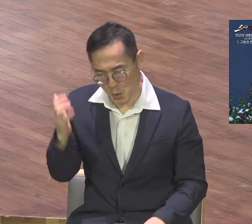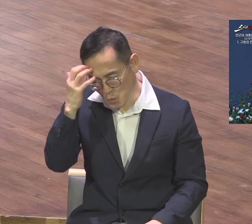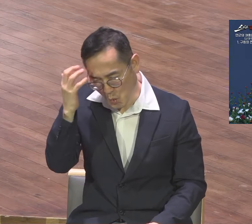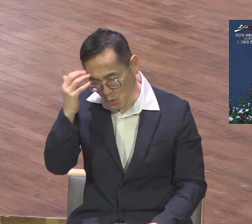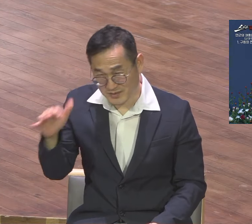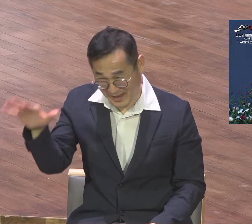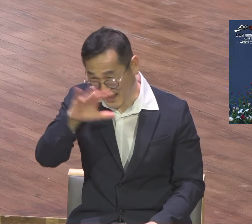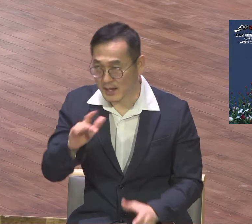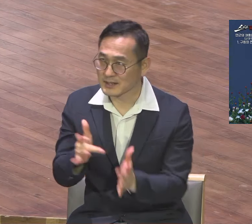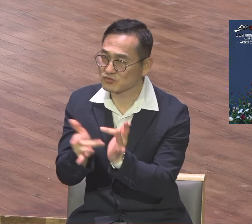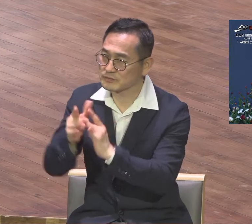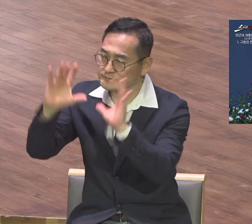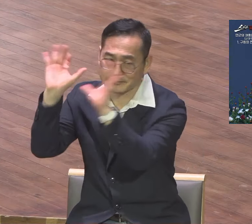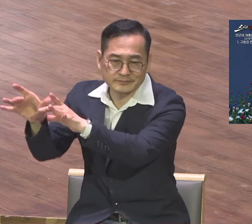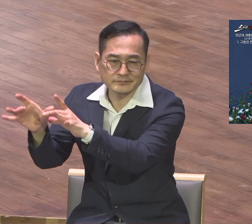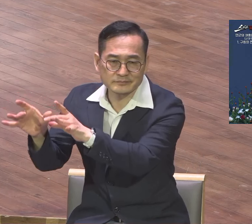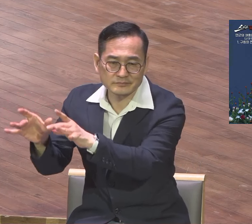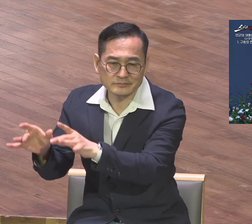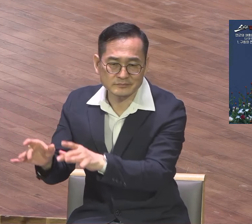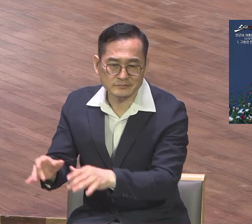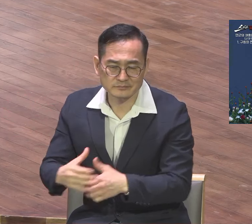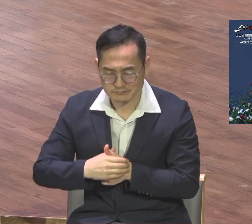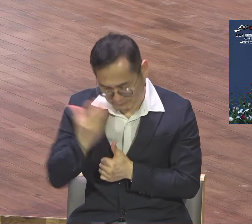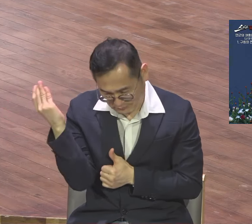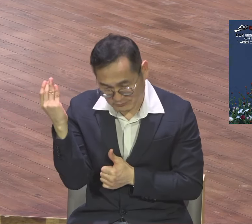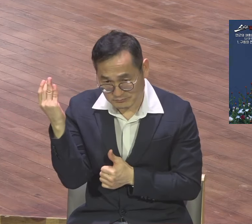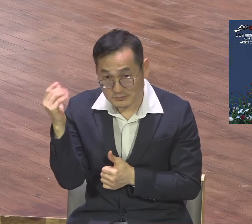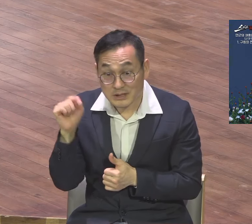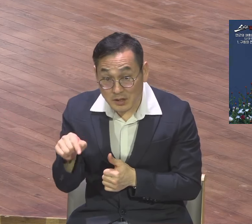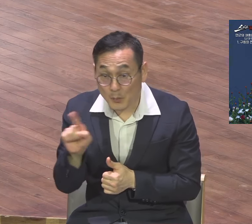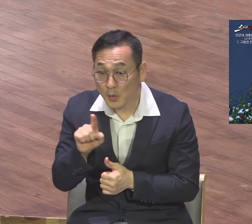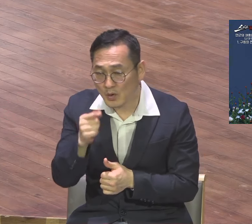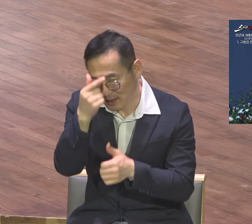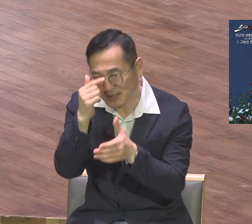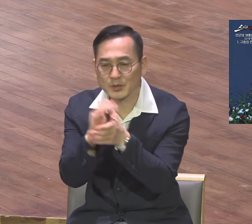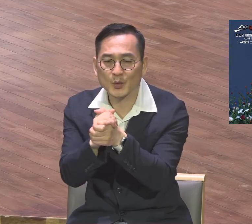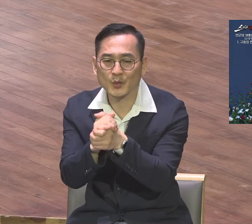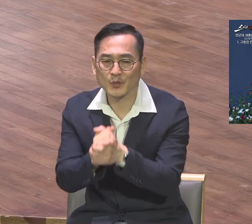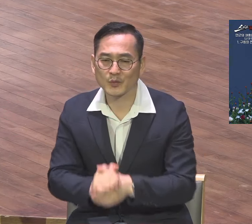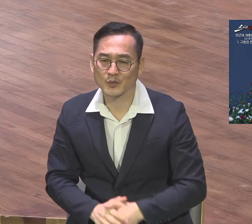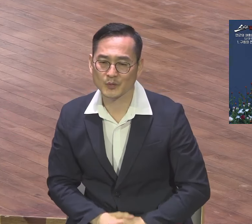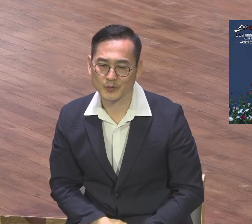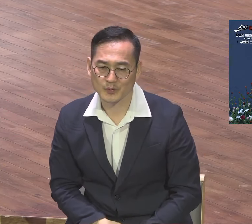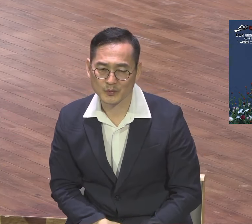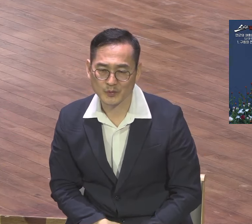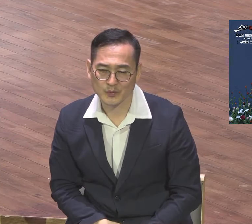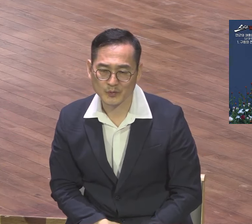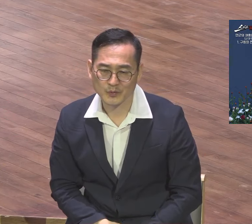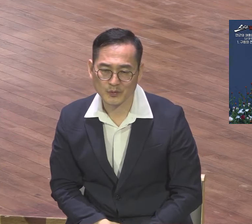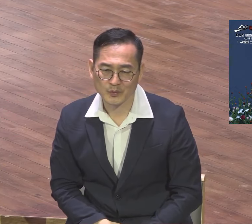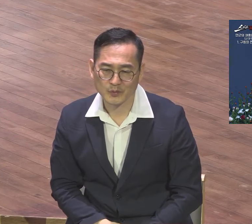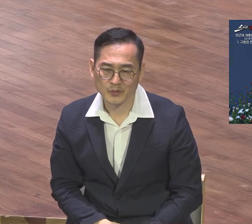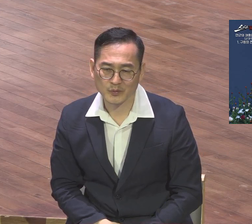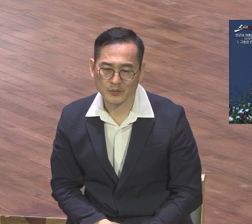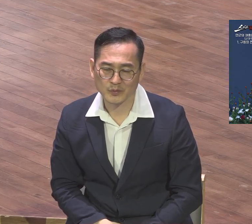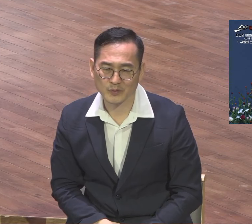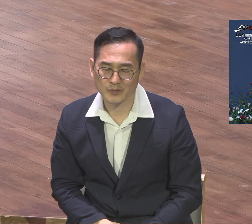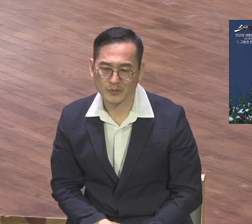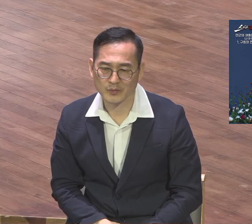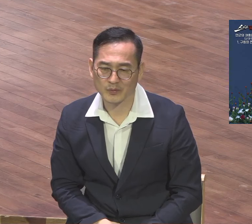다 맡겨버려라 그냥. 그게 기도잖아요. 뭐 신앙생활 그렇게 복잡하게